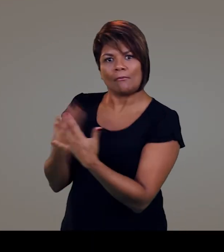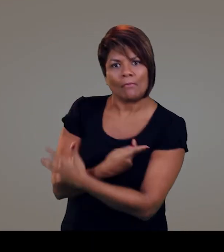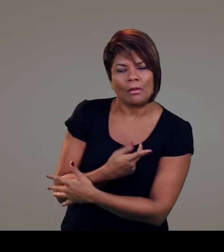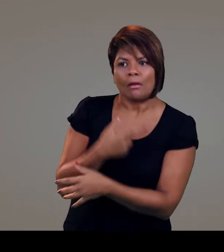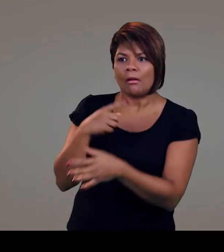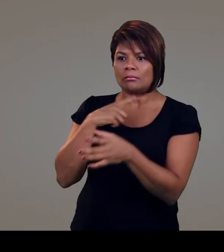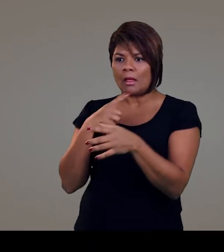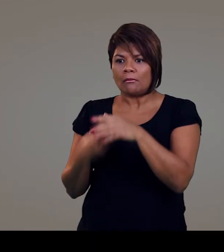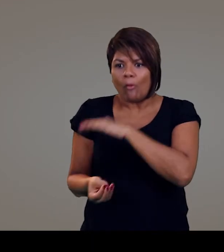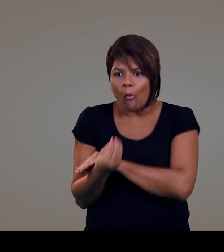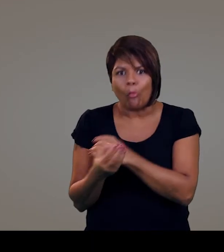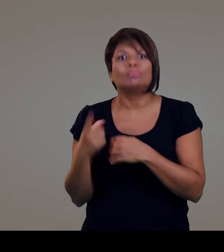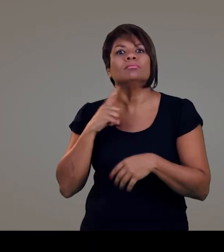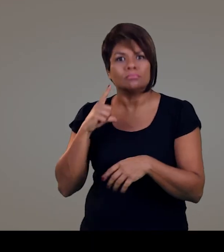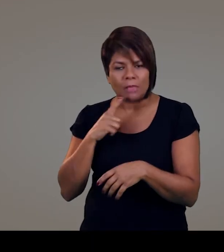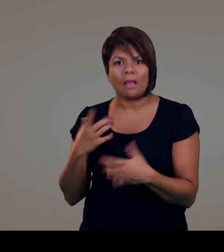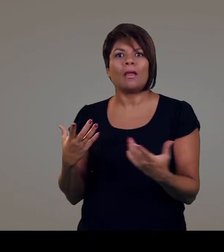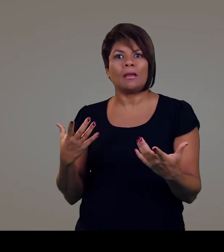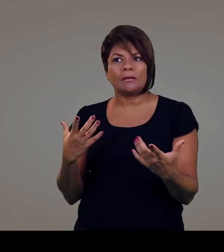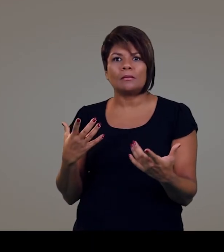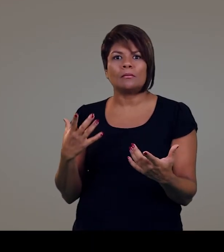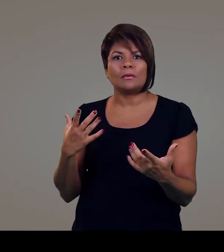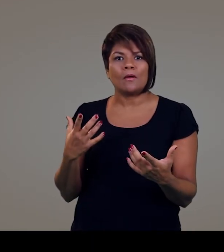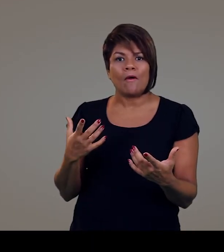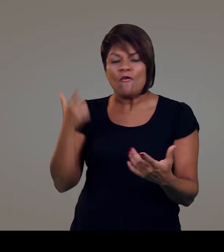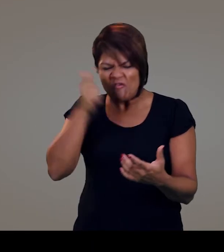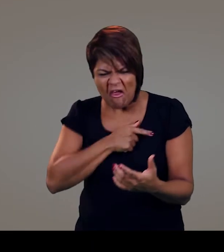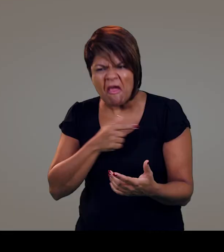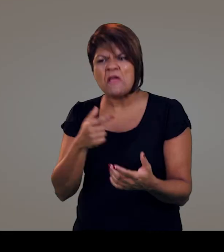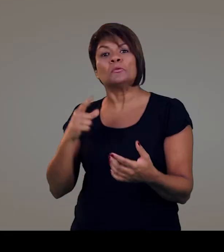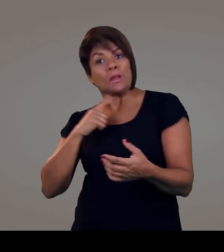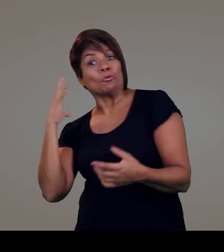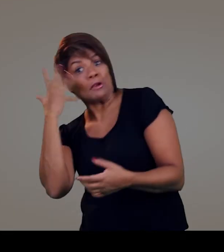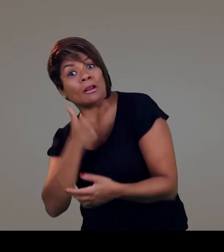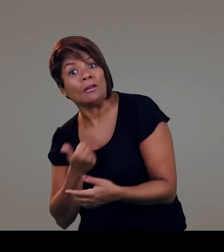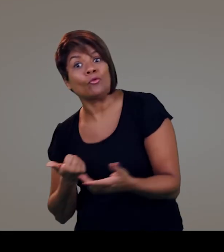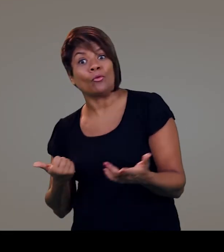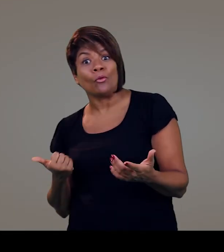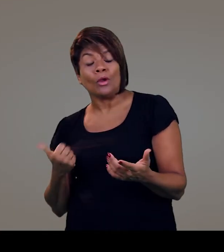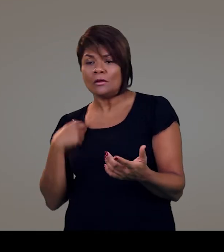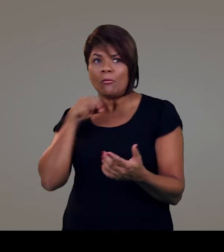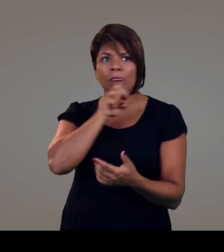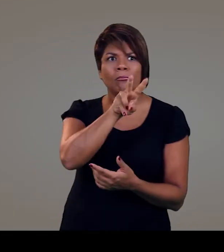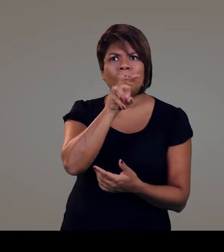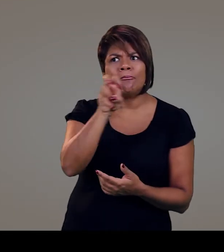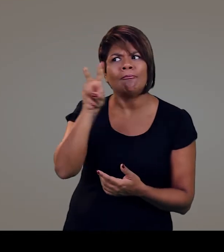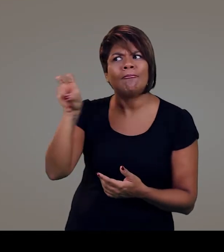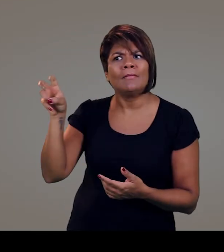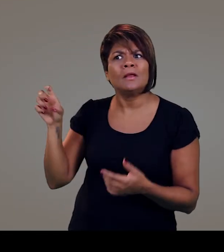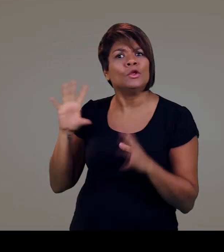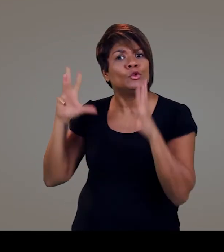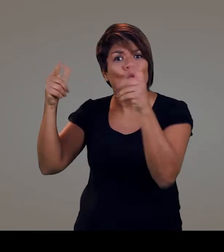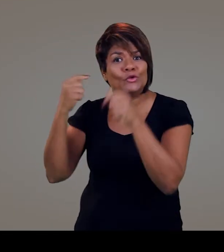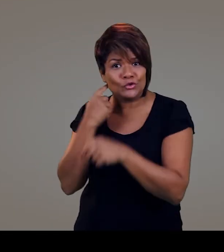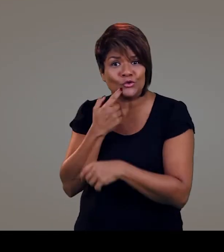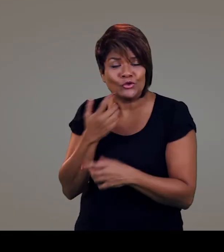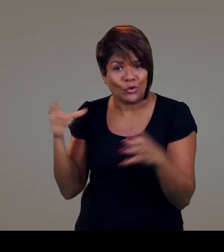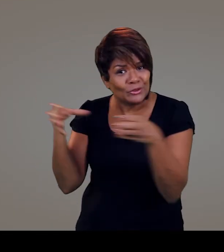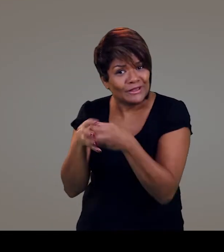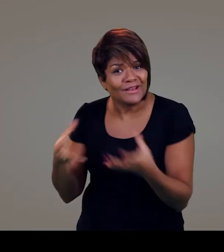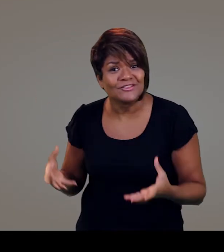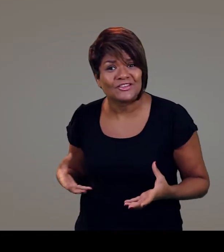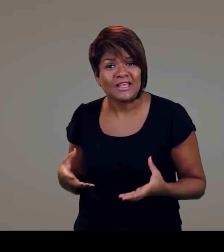Tem gente. E sabendo que existe essa gente, eu dou perspectiva, né? Então, assim, sair do mundo